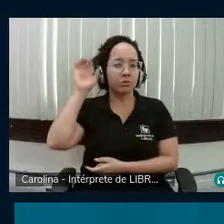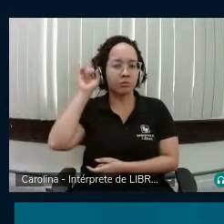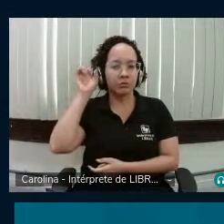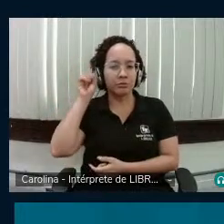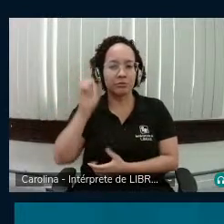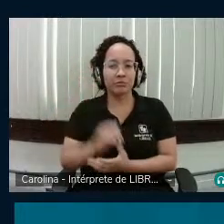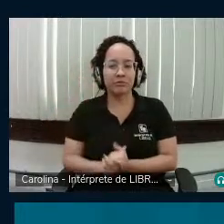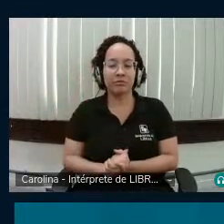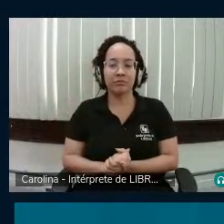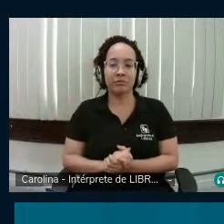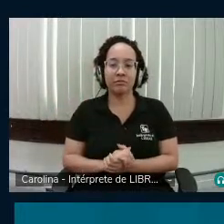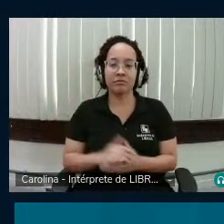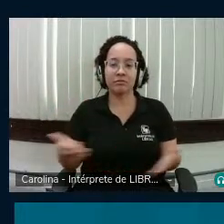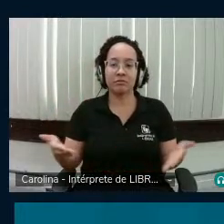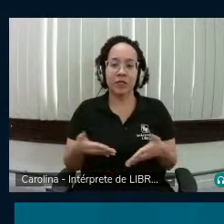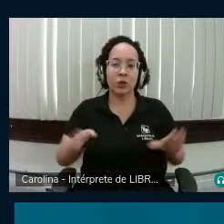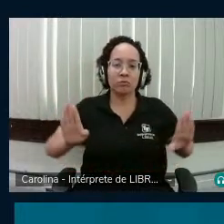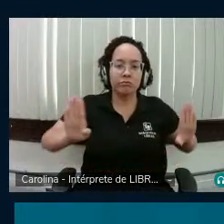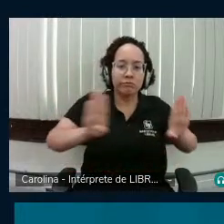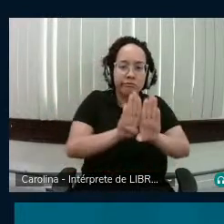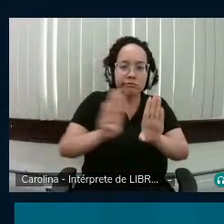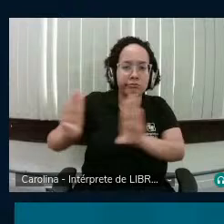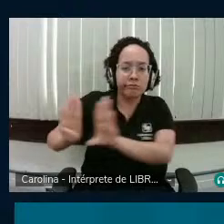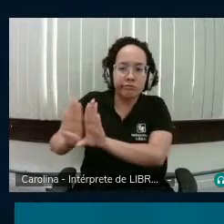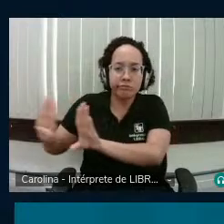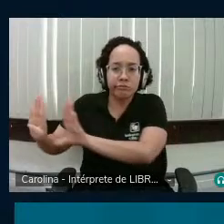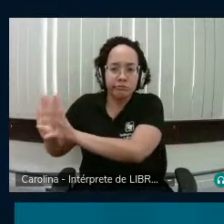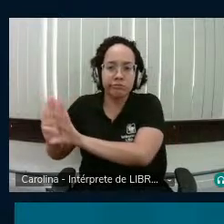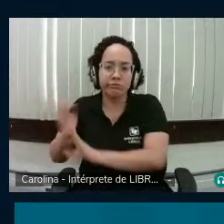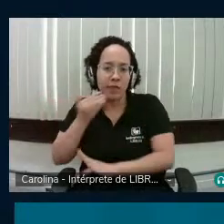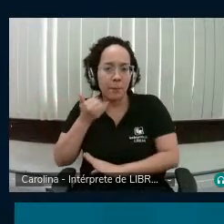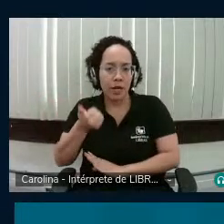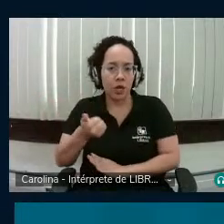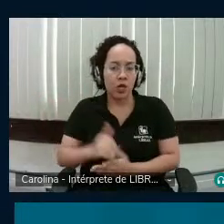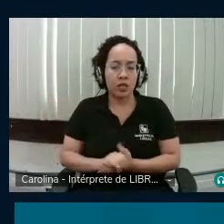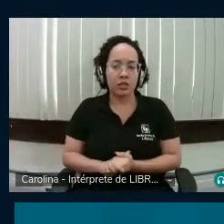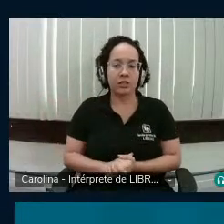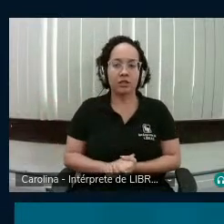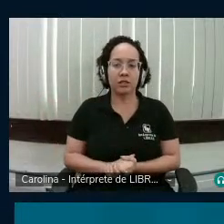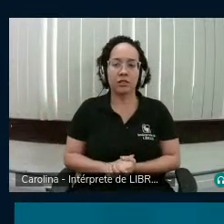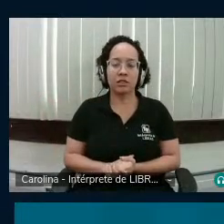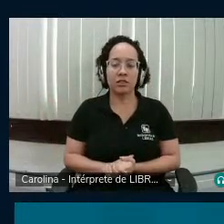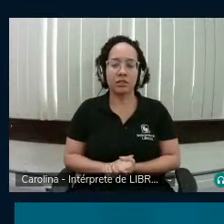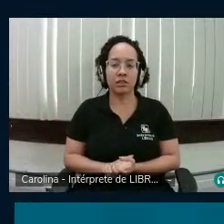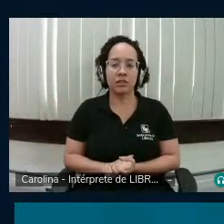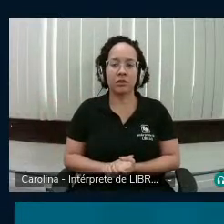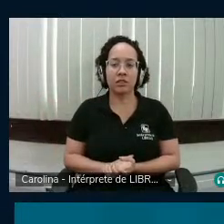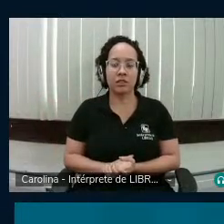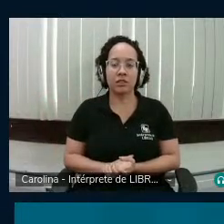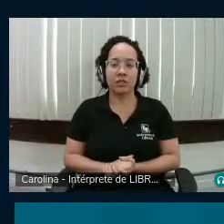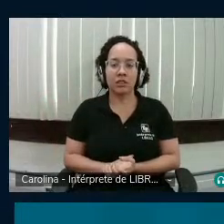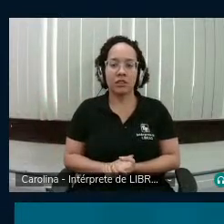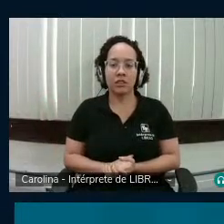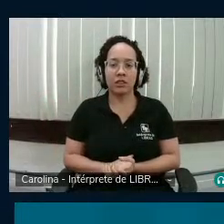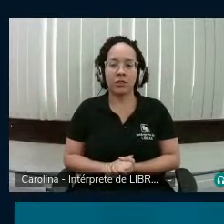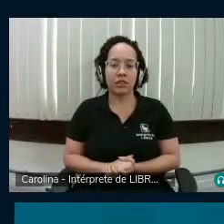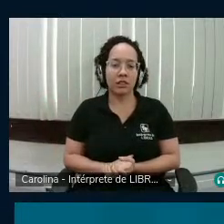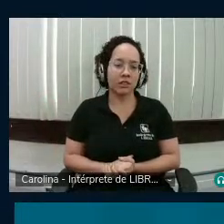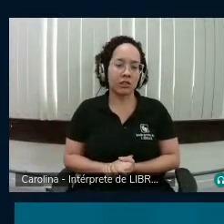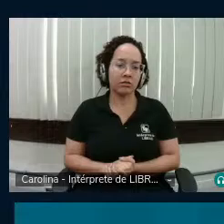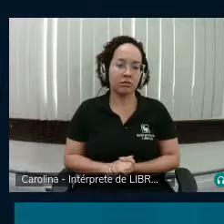minhas janelas agora, não sei, melhora? Melhora, melhora. Ah, então eu acredito que eu estivesse